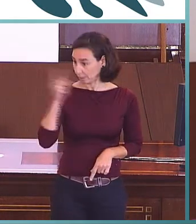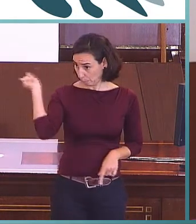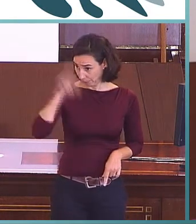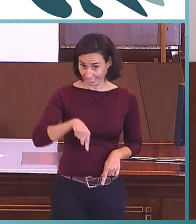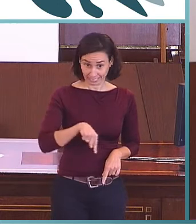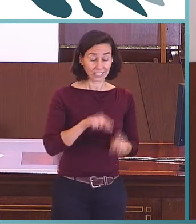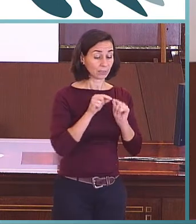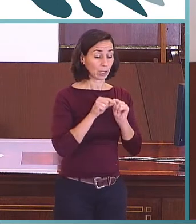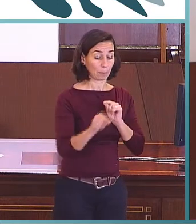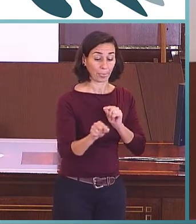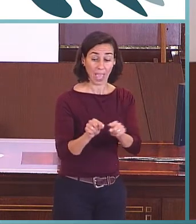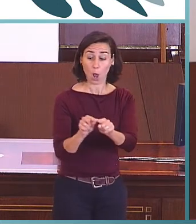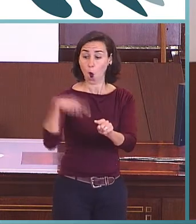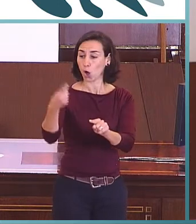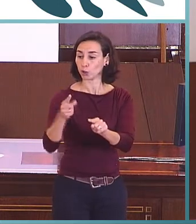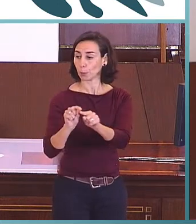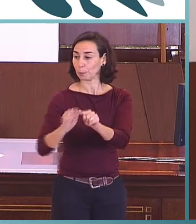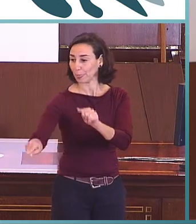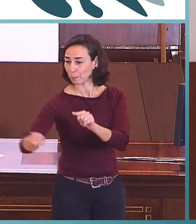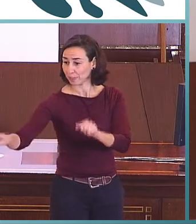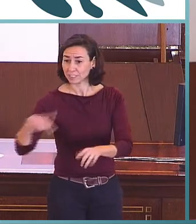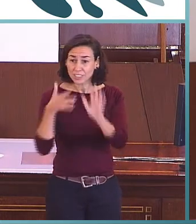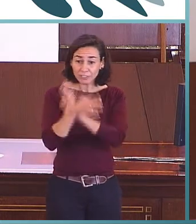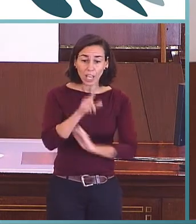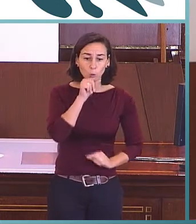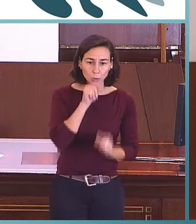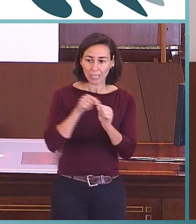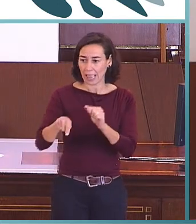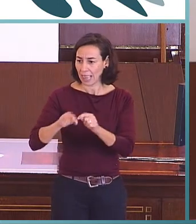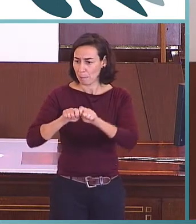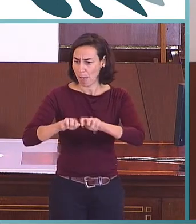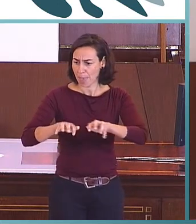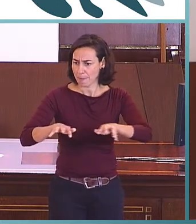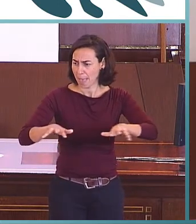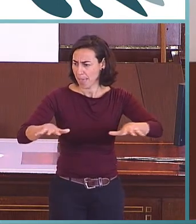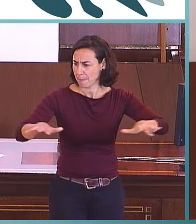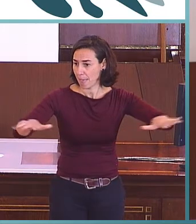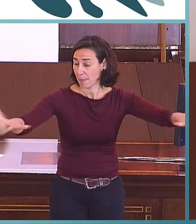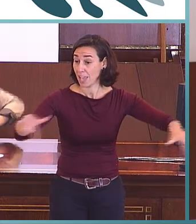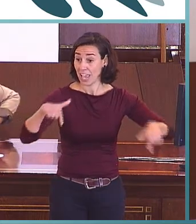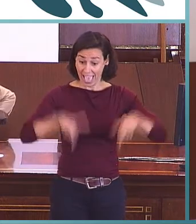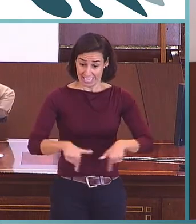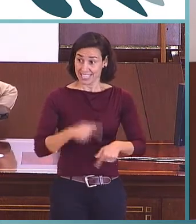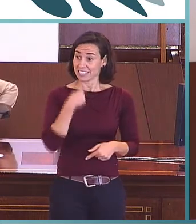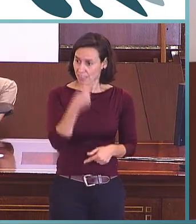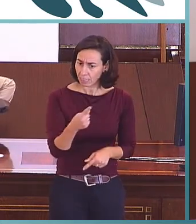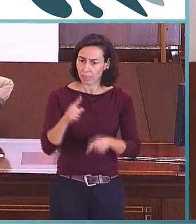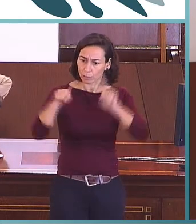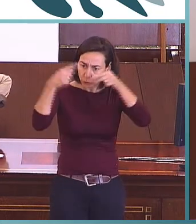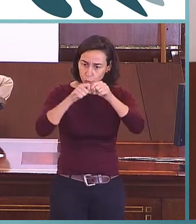retuitear, cada vez que hable tiene que retuitear lo que aquí se ha dicho, lo que habéis trabajado durante los dos días,